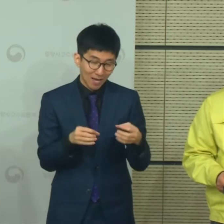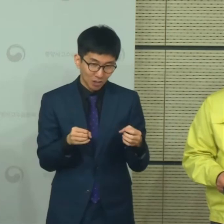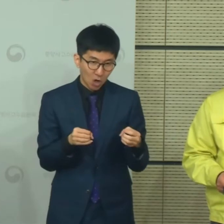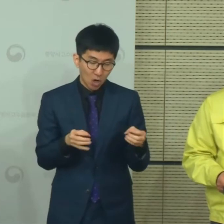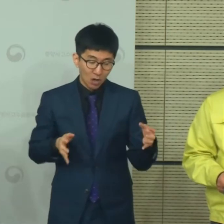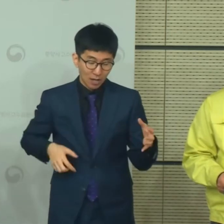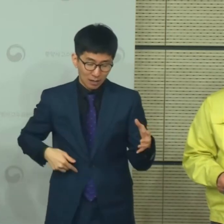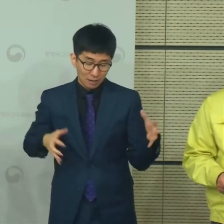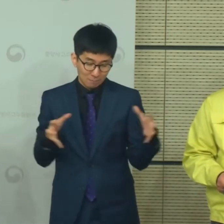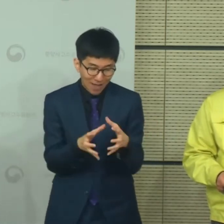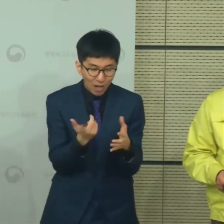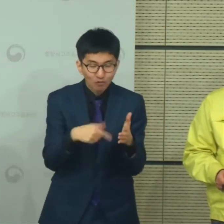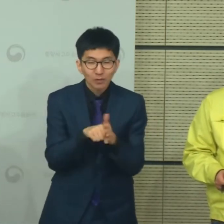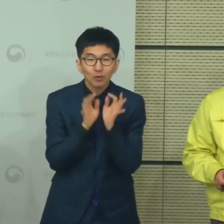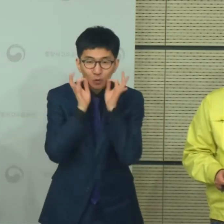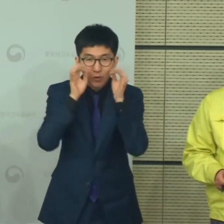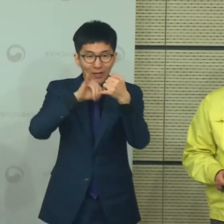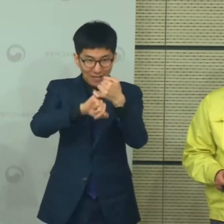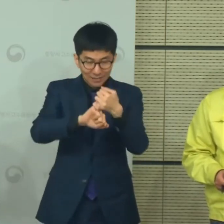더 노력하도록 하겠습니다.